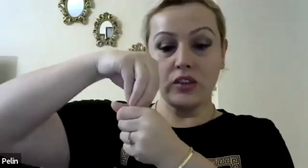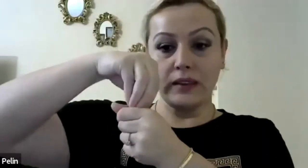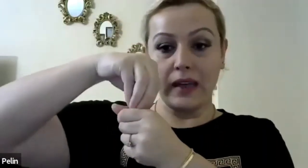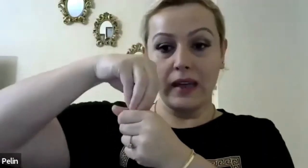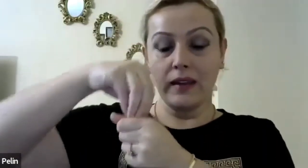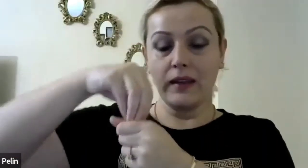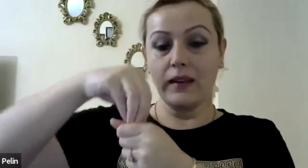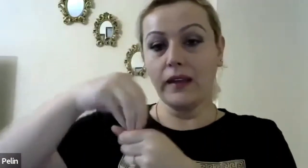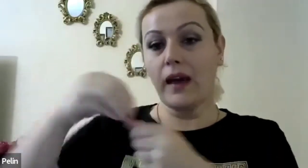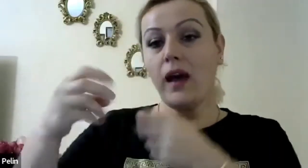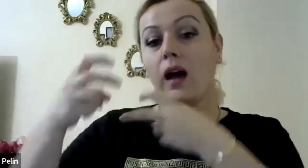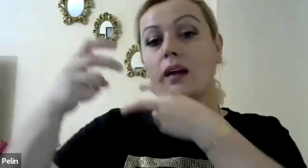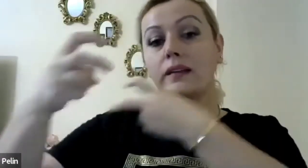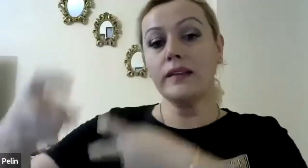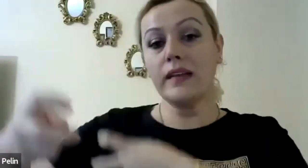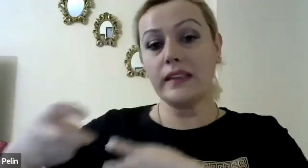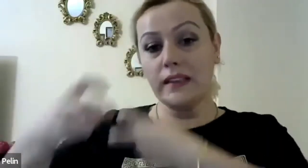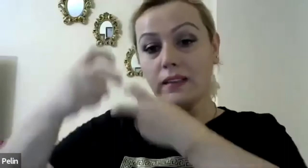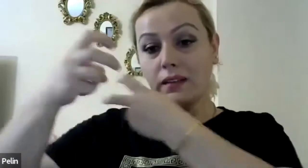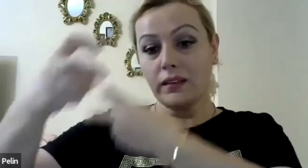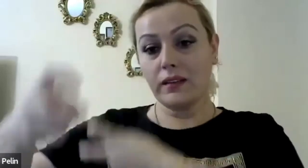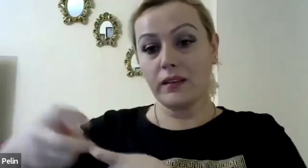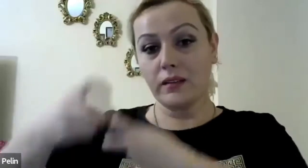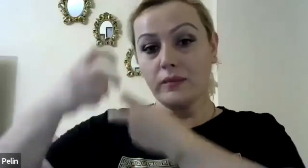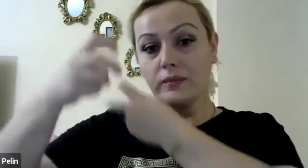içinde ya da trenin